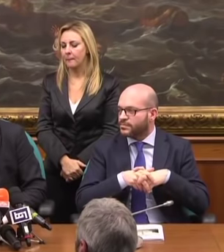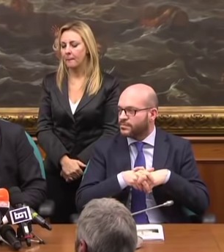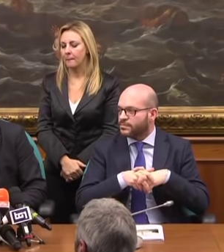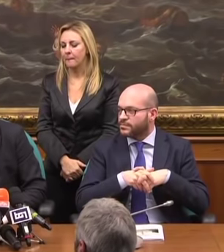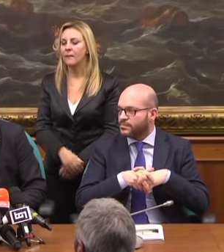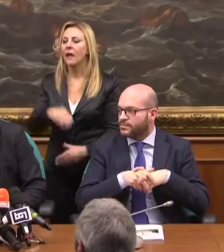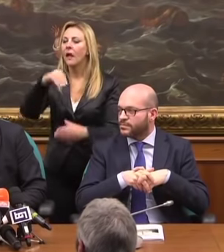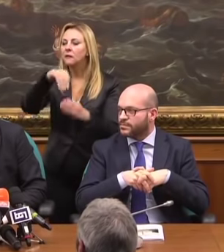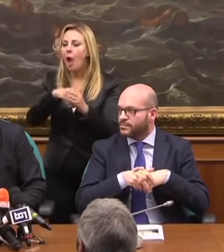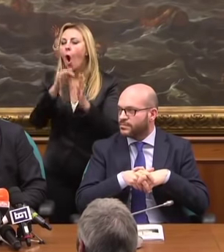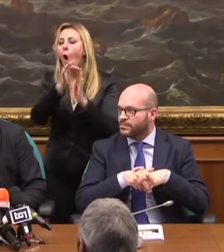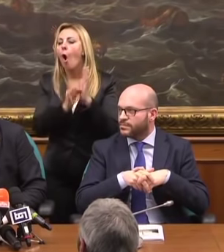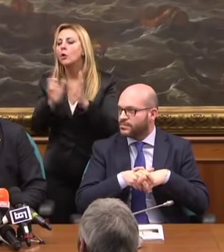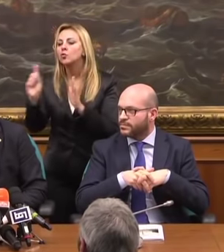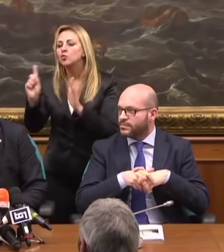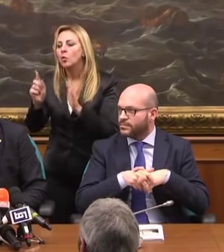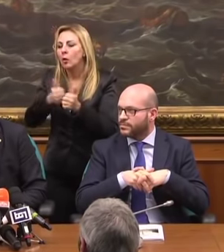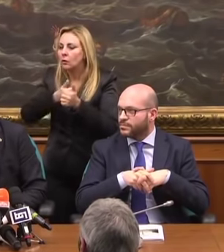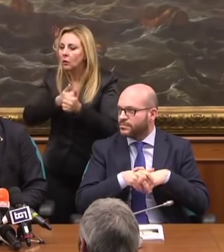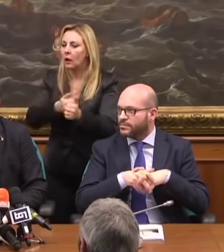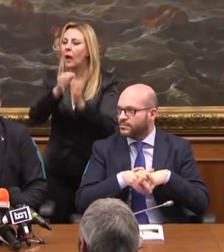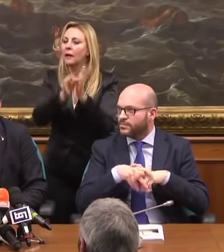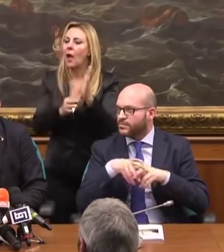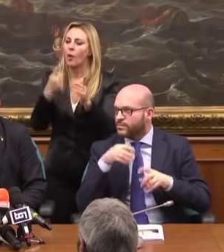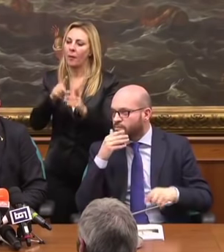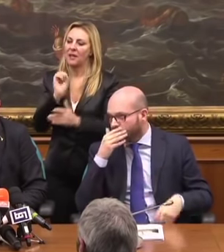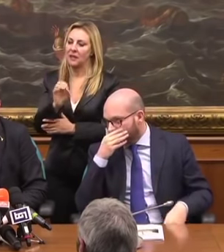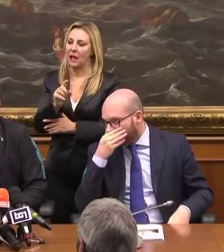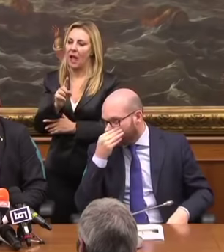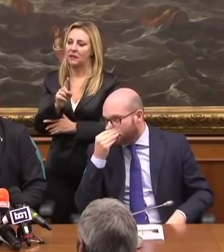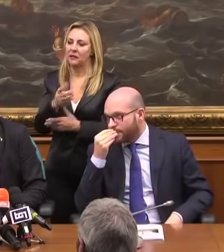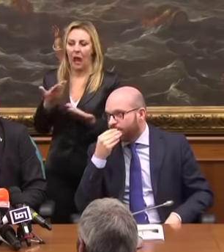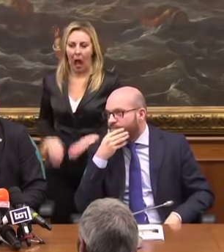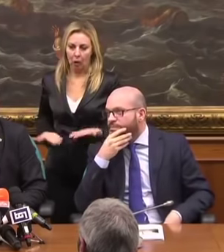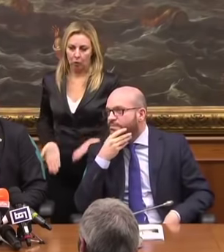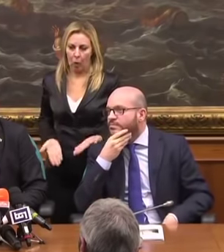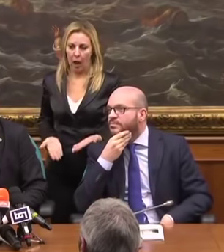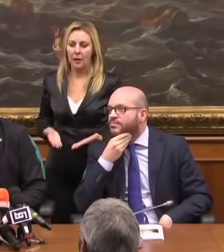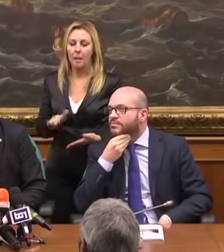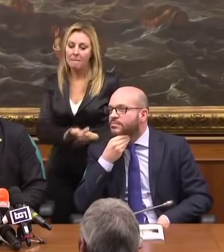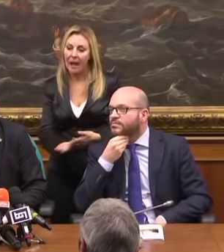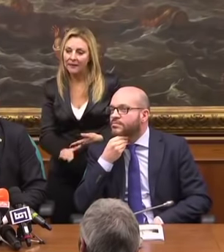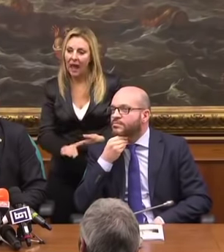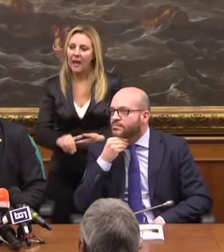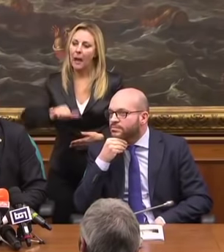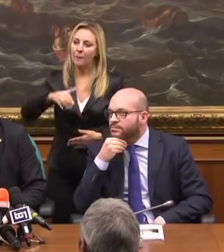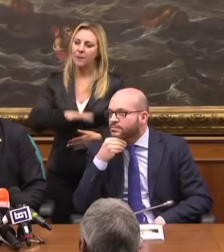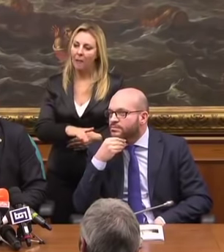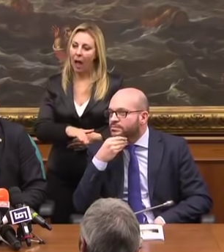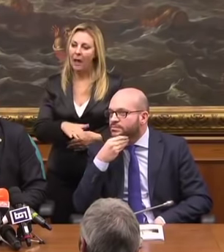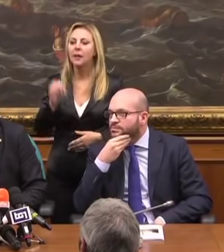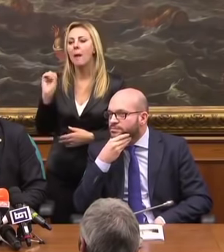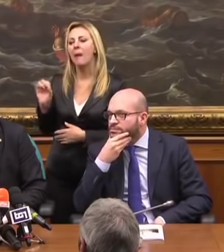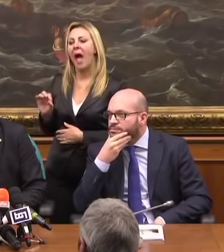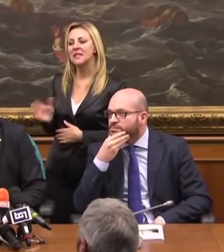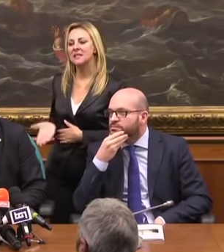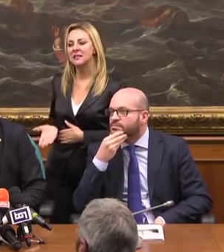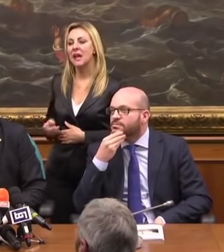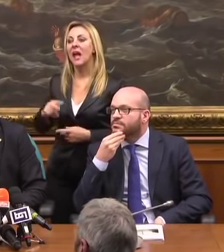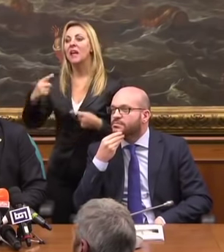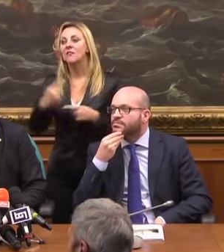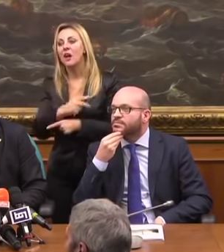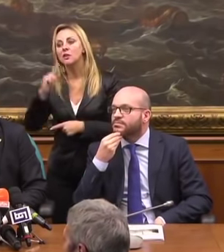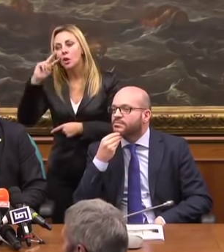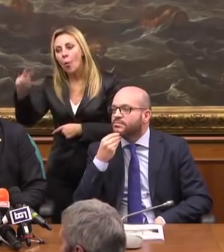diciamo nell'ordinamento che è tuttora in vigore. Chiaramente per la scuola materna e per la scuola primaria sono le maestre. Per quanto